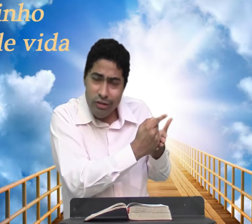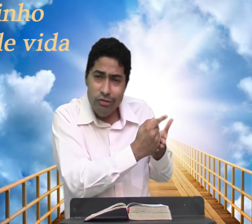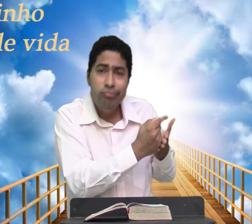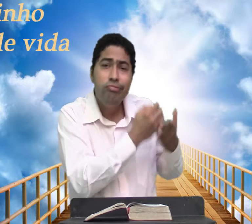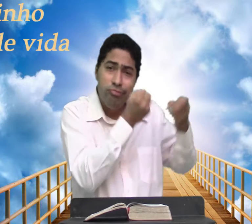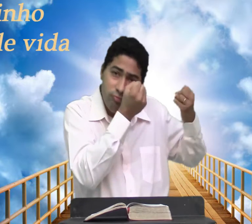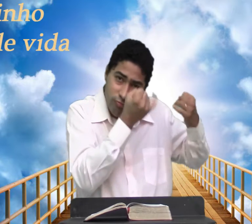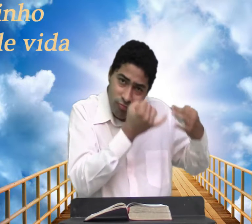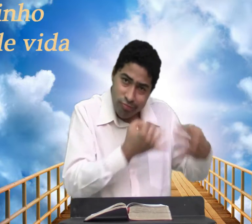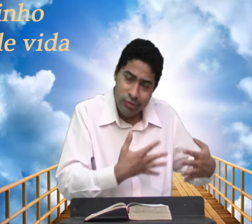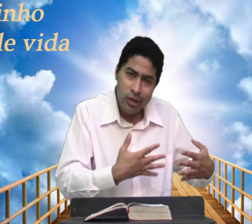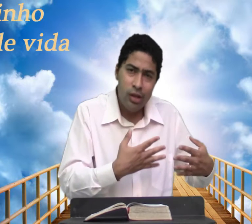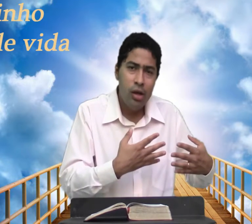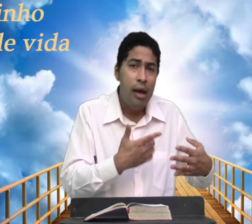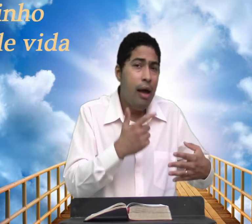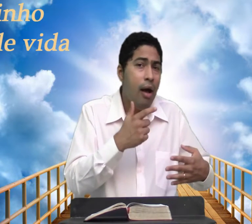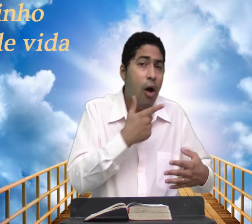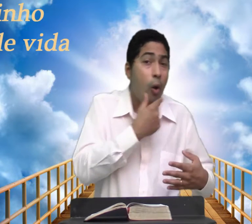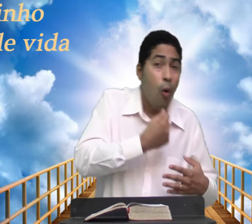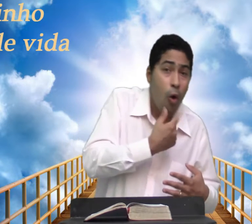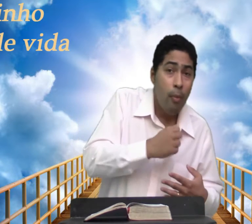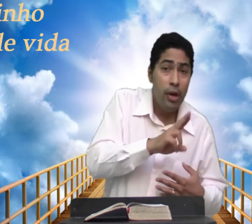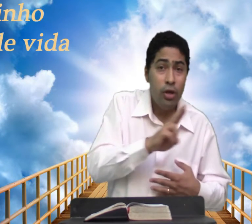em Gênesis, né? Este homem, ele tem como